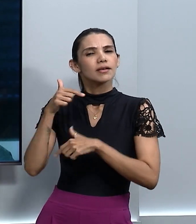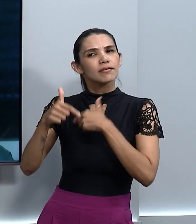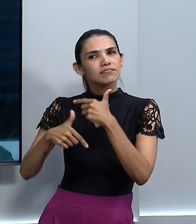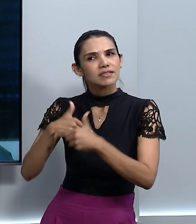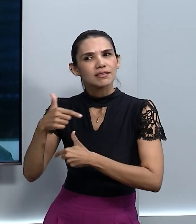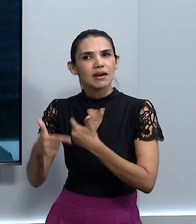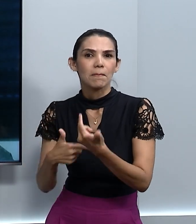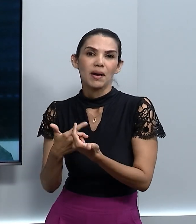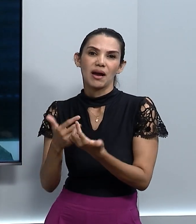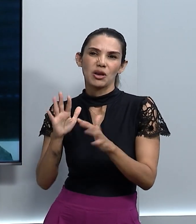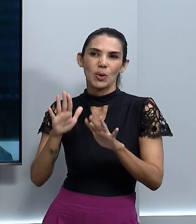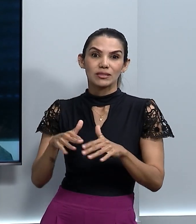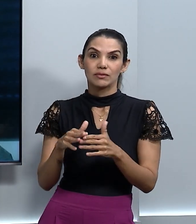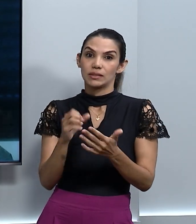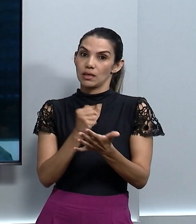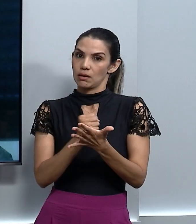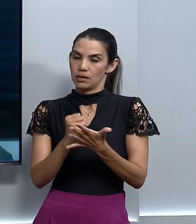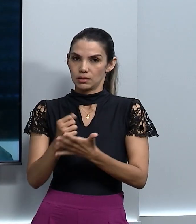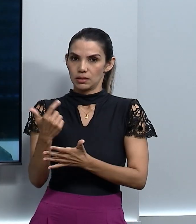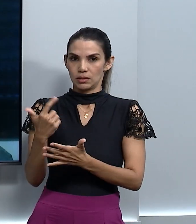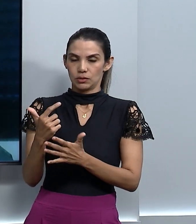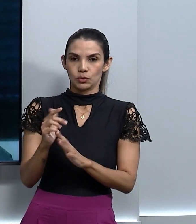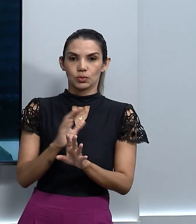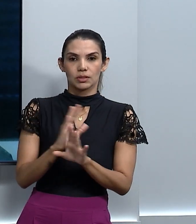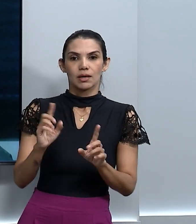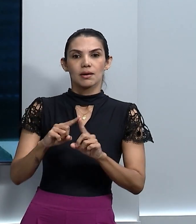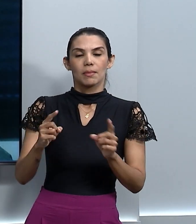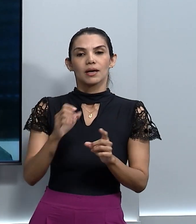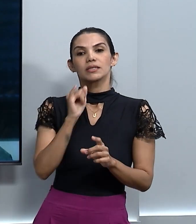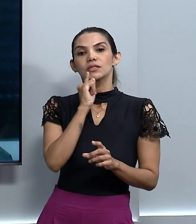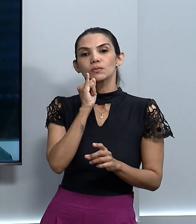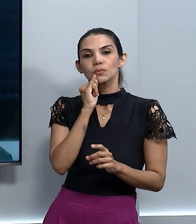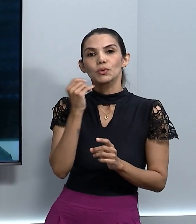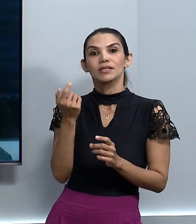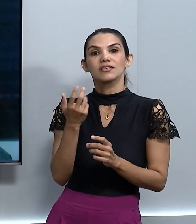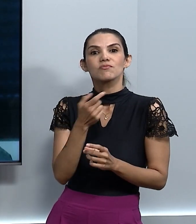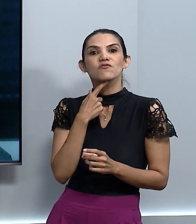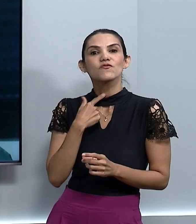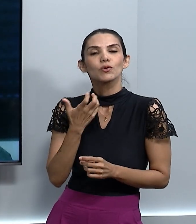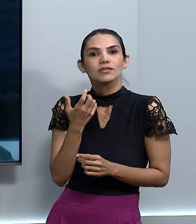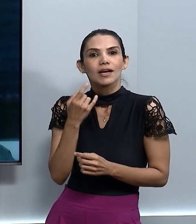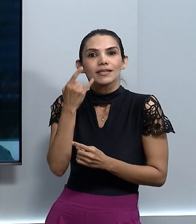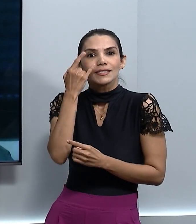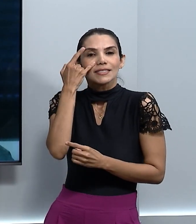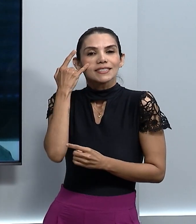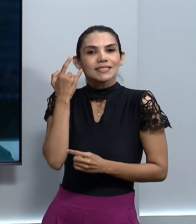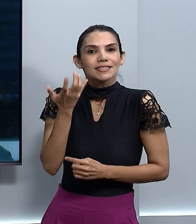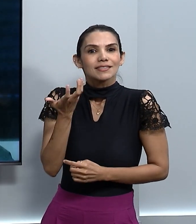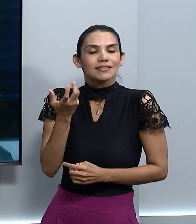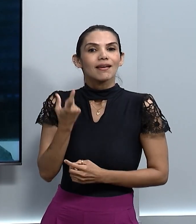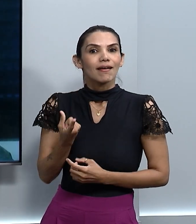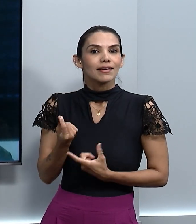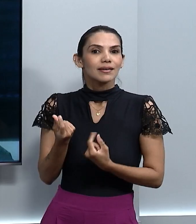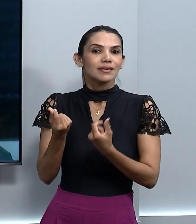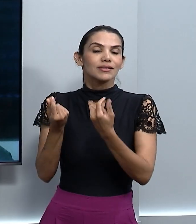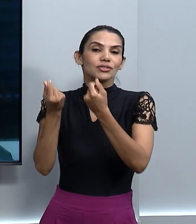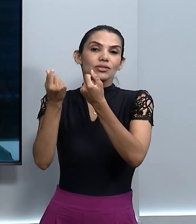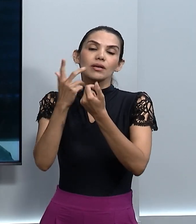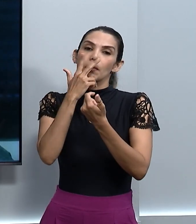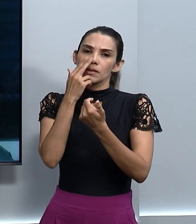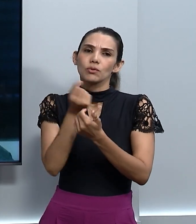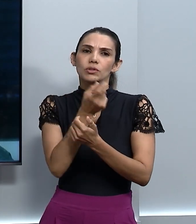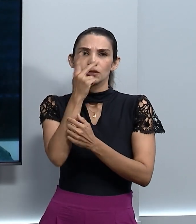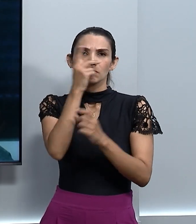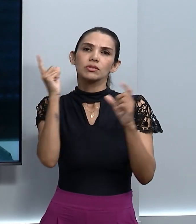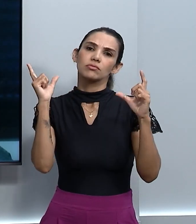buscando uma ascensão social a partir de um aumento exponencial da renda, né, e isso vem diminuindo, tanto